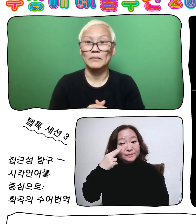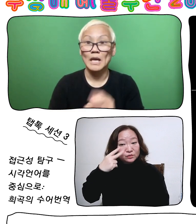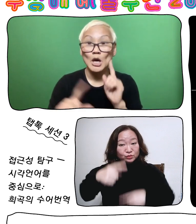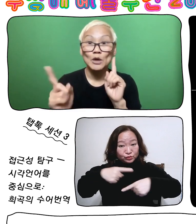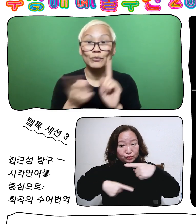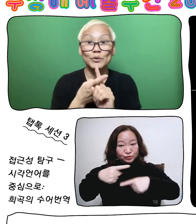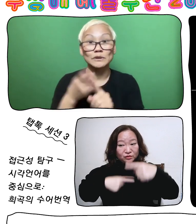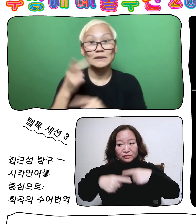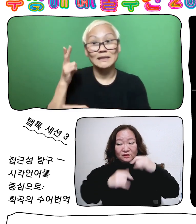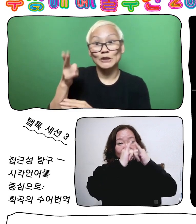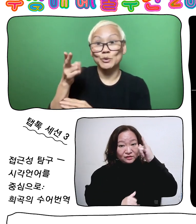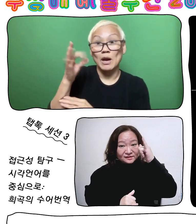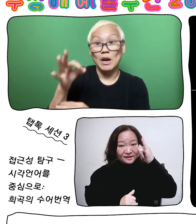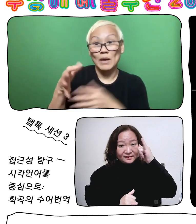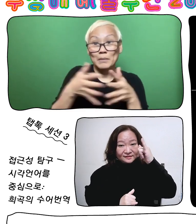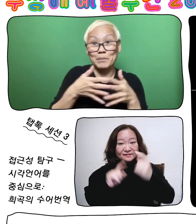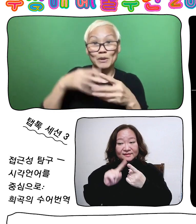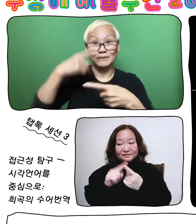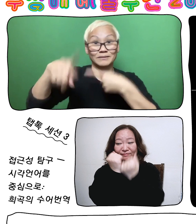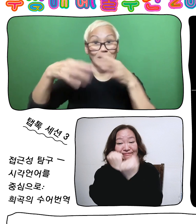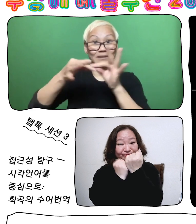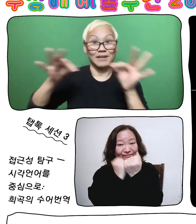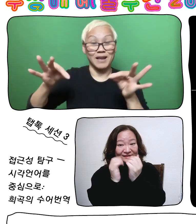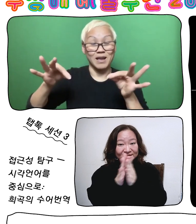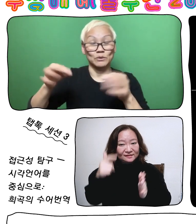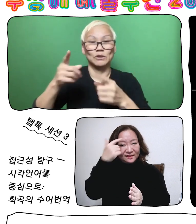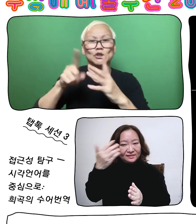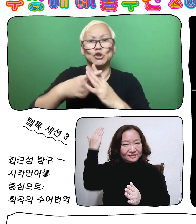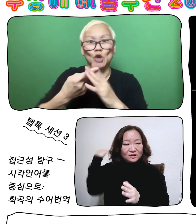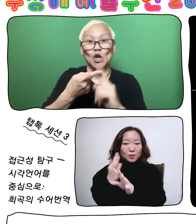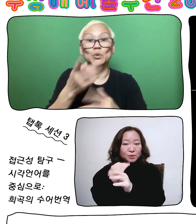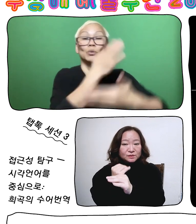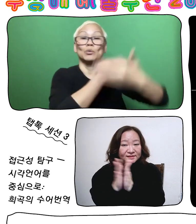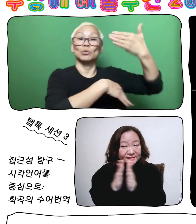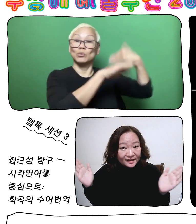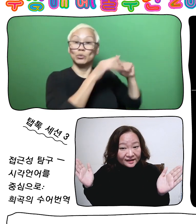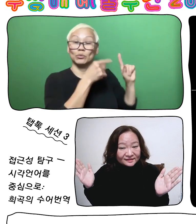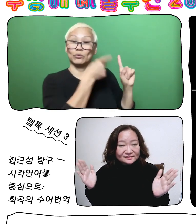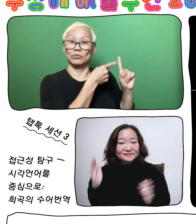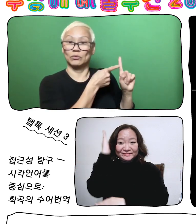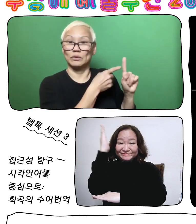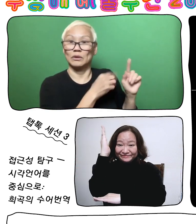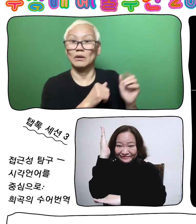이야기하기 위해 먼저 미국 수어의 시작에 대해 말씀드리겠습니다.